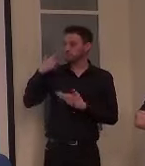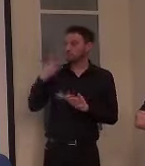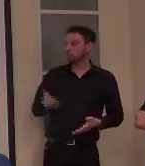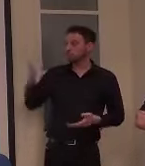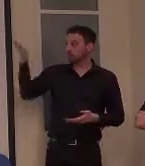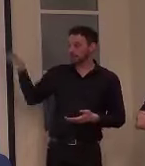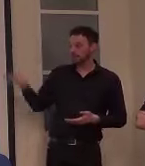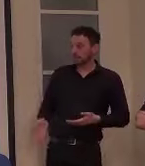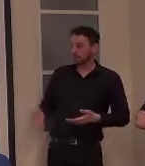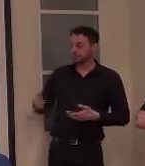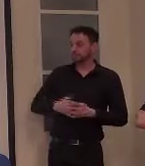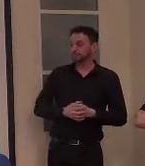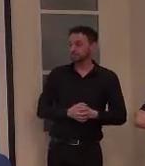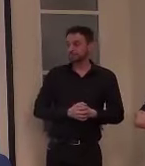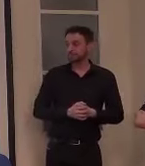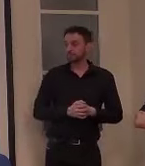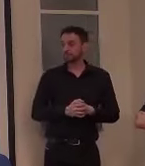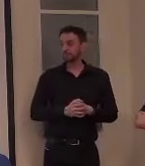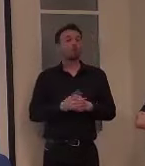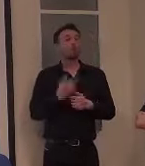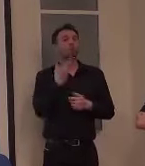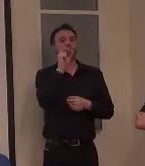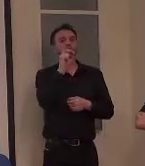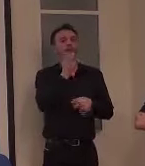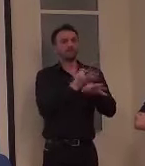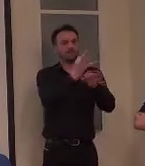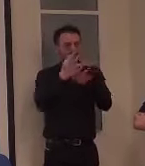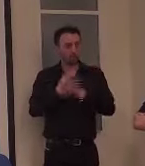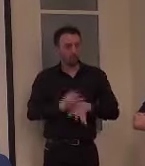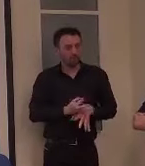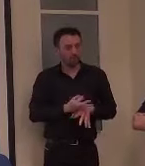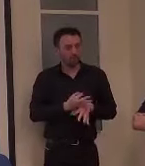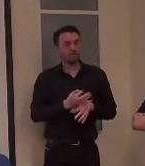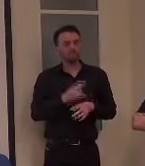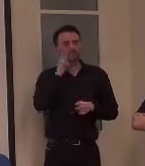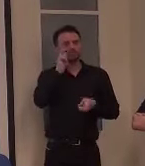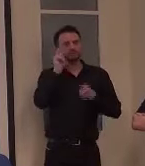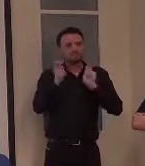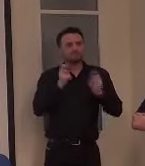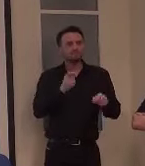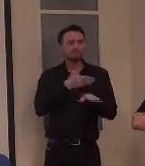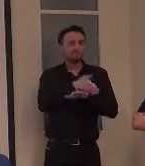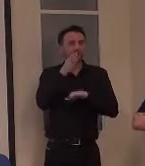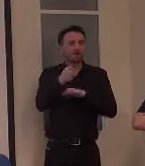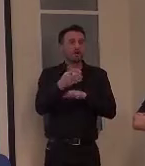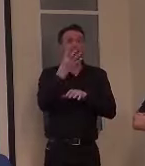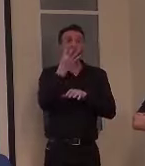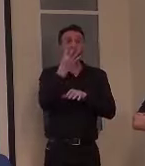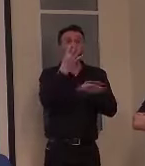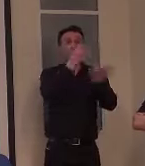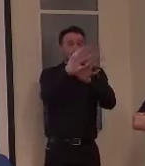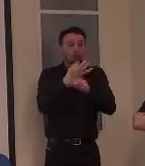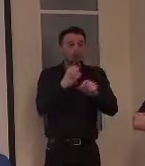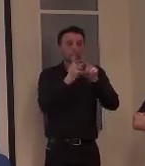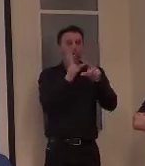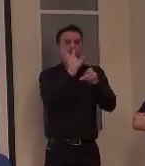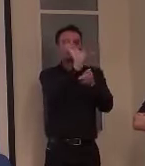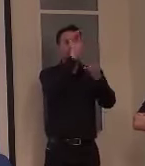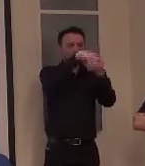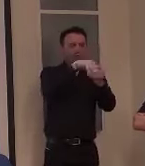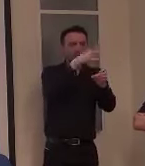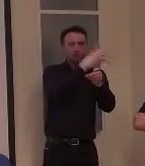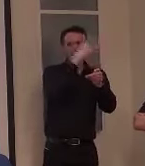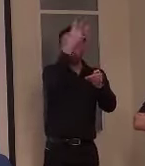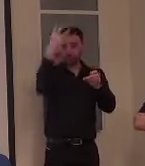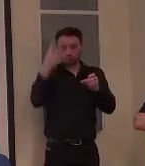estuvo realizada en 20 escuelas que se visitaban cuatro escuelas por provincia de educación